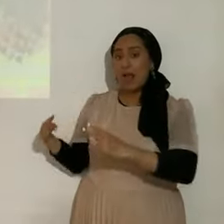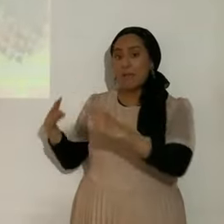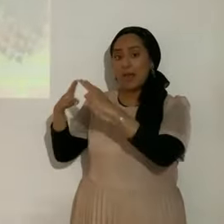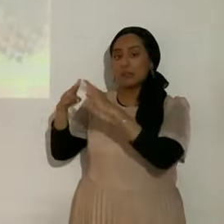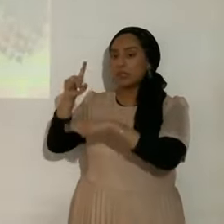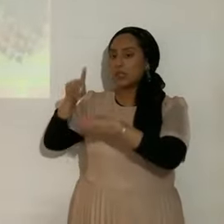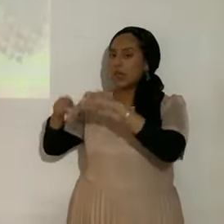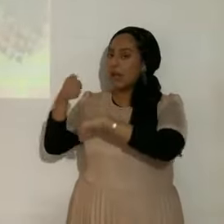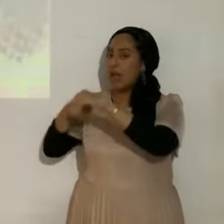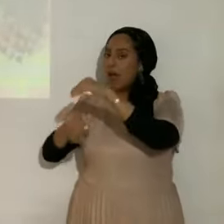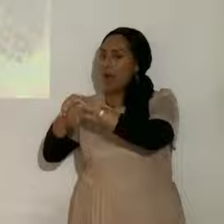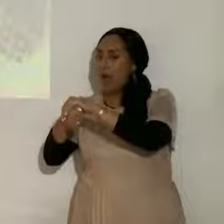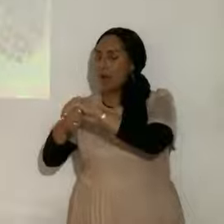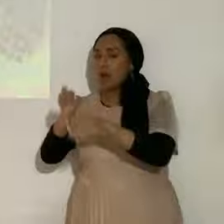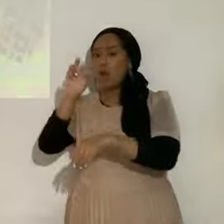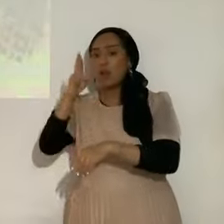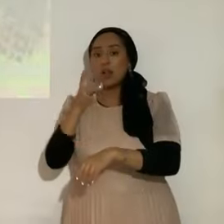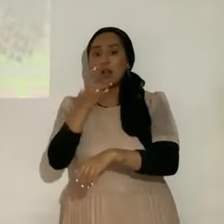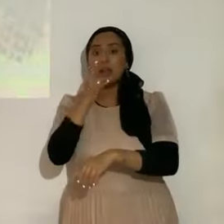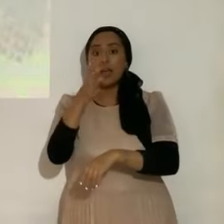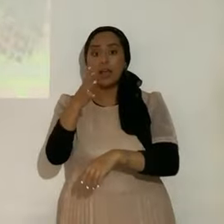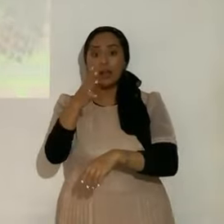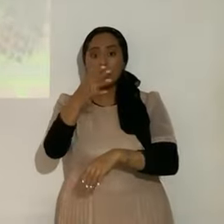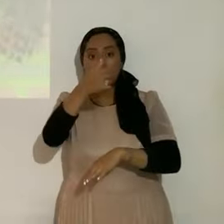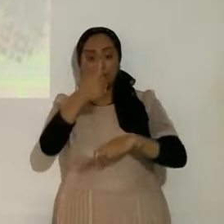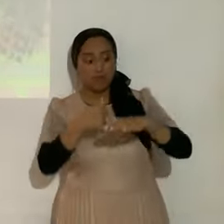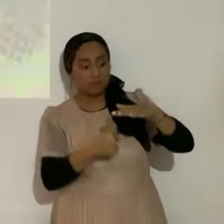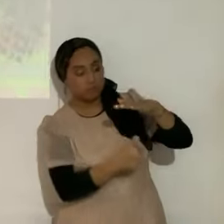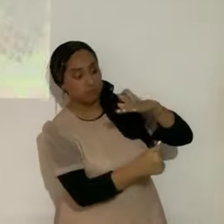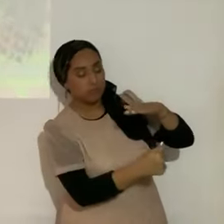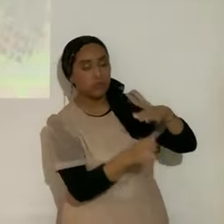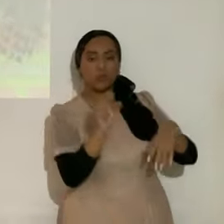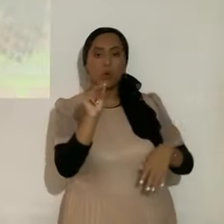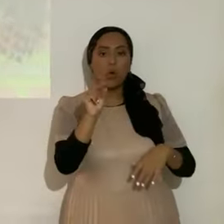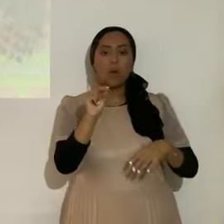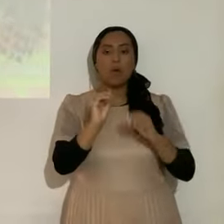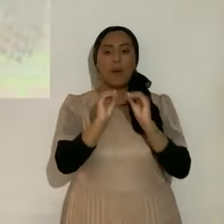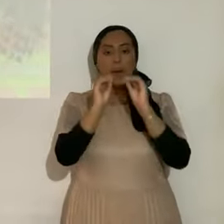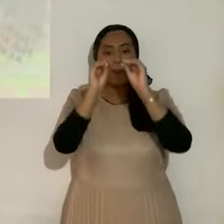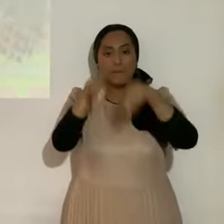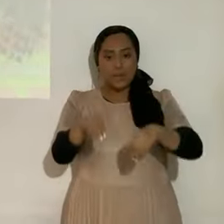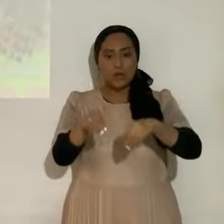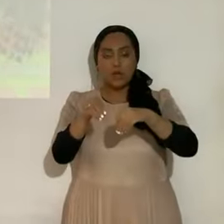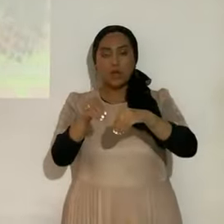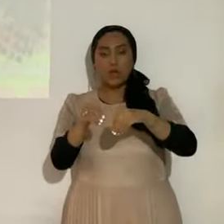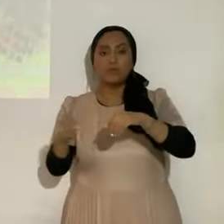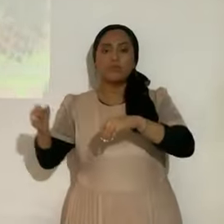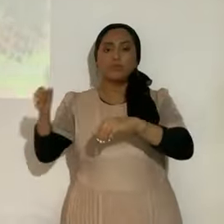puede esconder. Ni se enciende una luz y se pone debajo de un almud, sino sobre el candelero, y alumbra